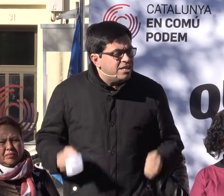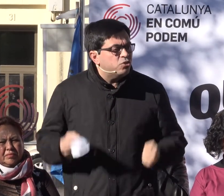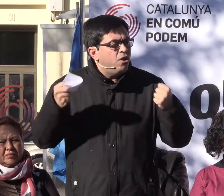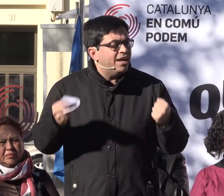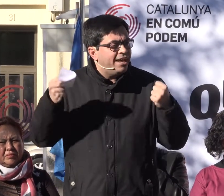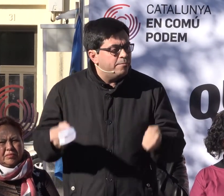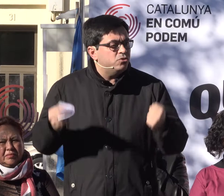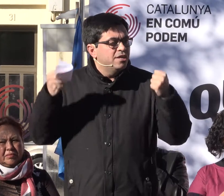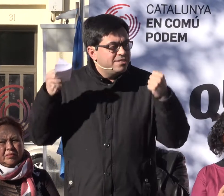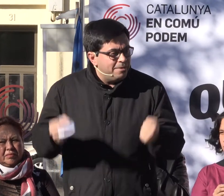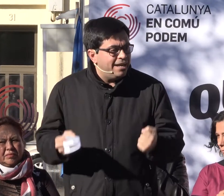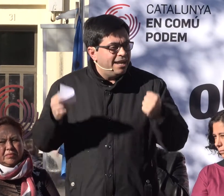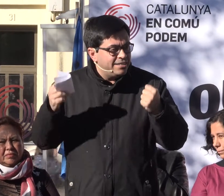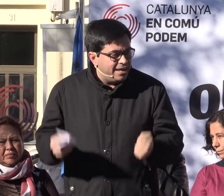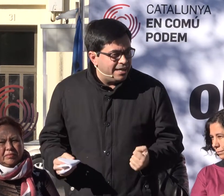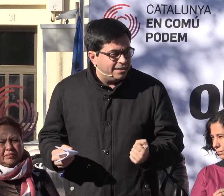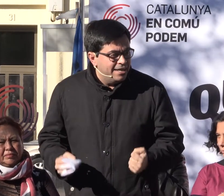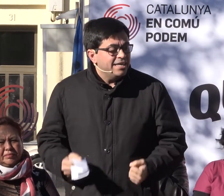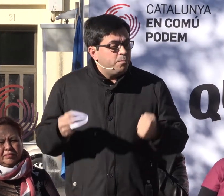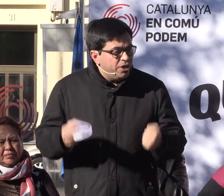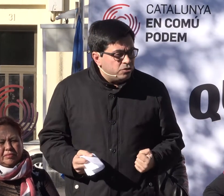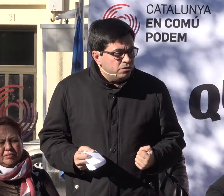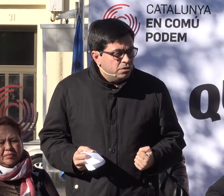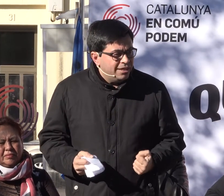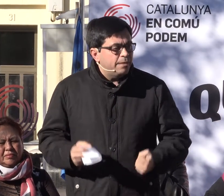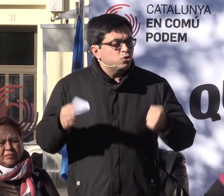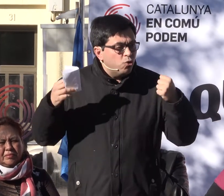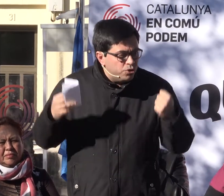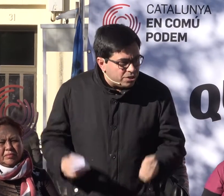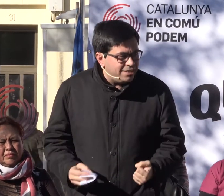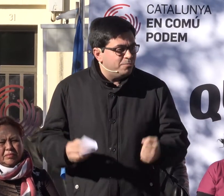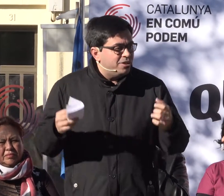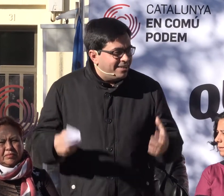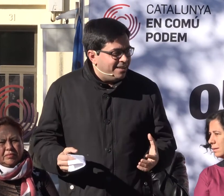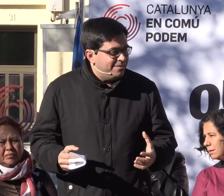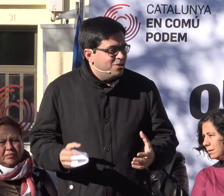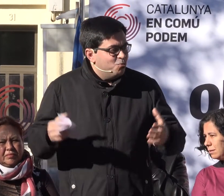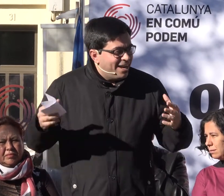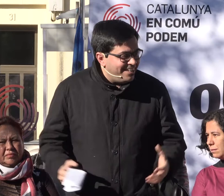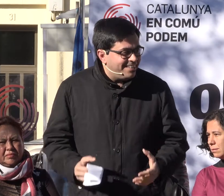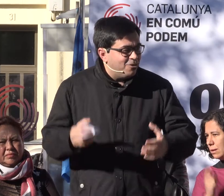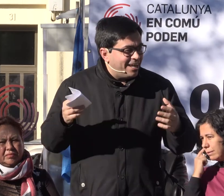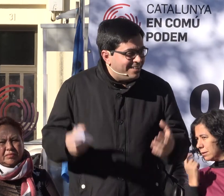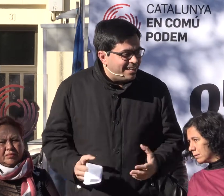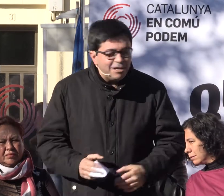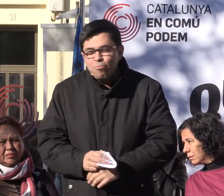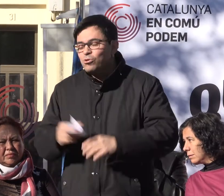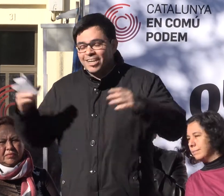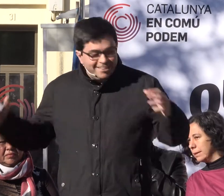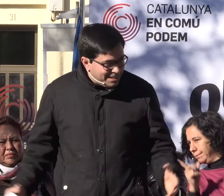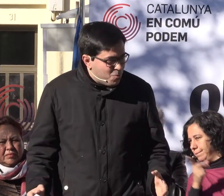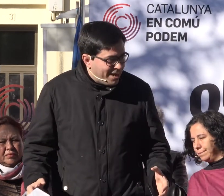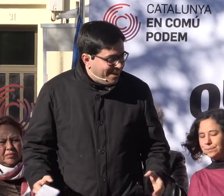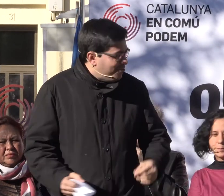eso es lo que queremos a la generalitat y por eso estamos orgullosísimos de tener una lista con candidatas